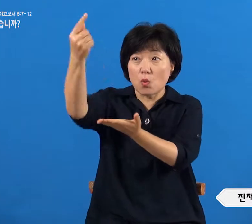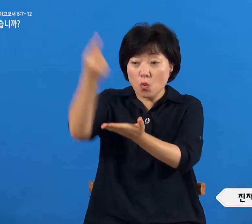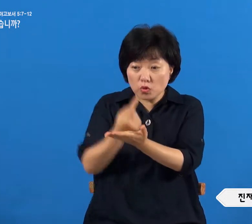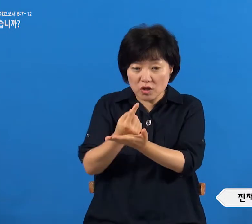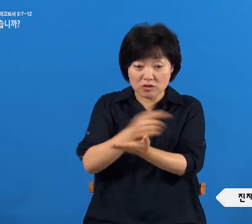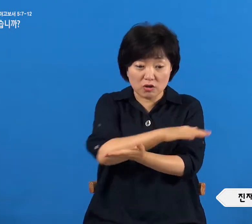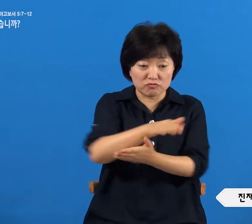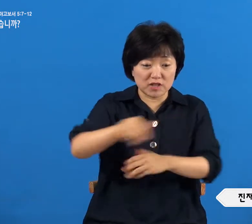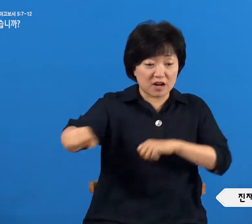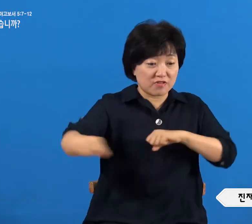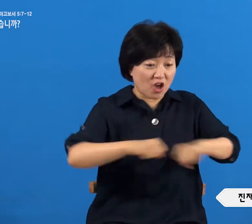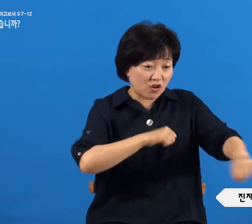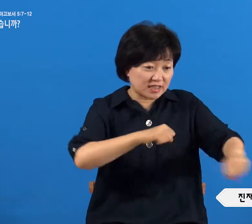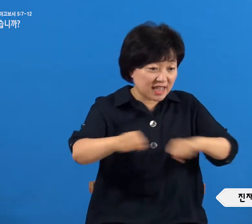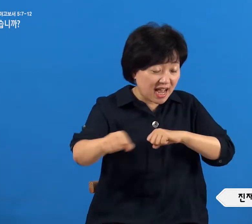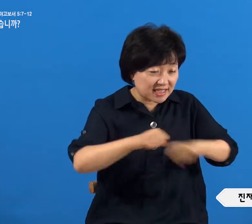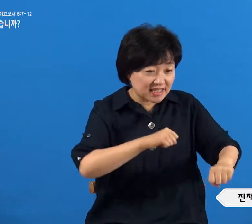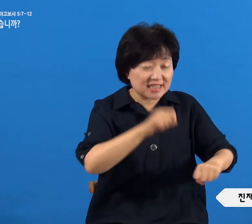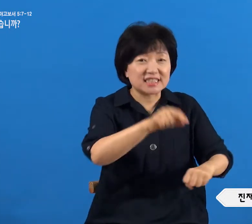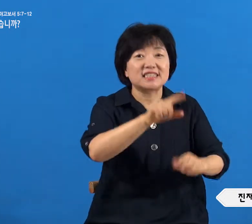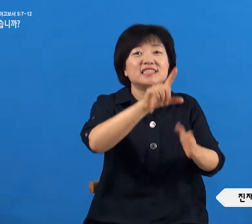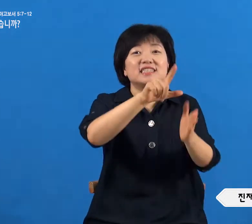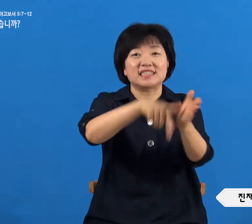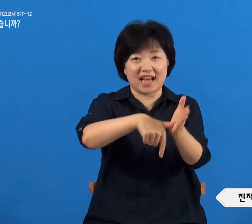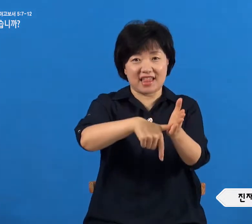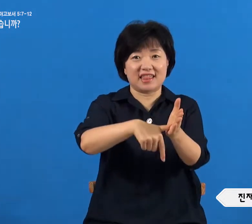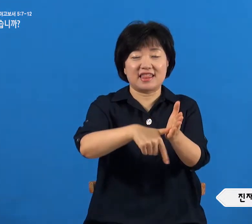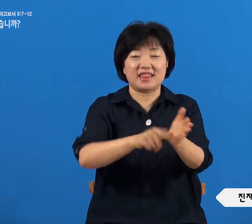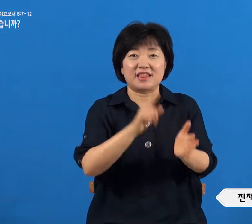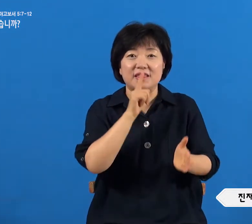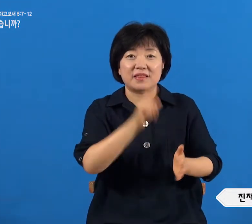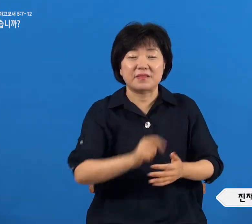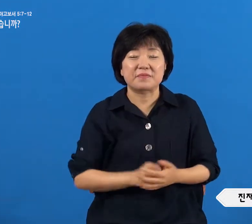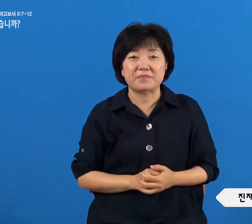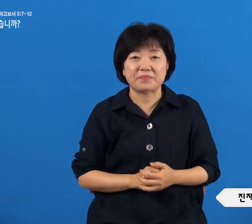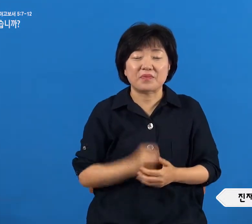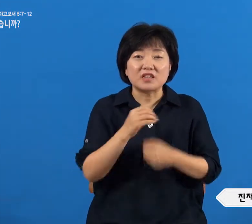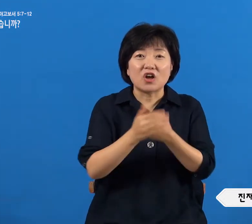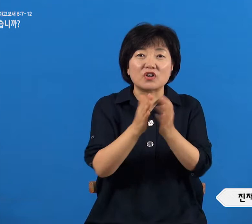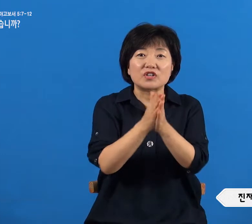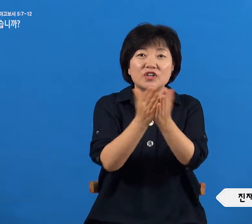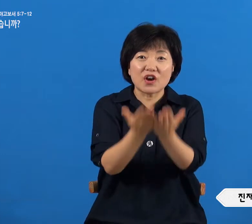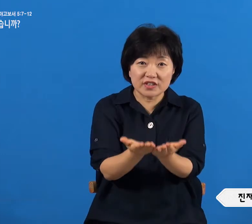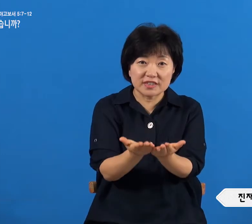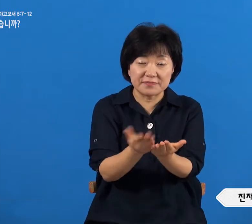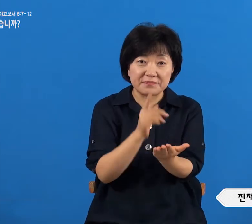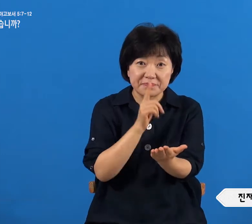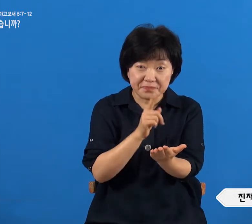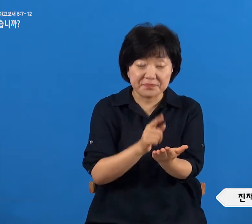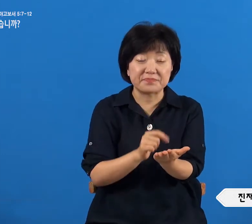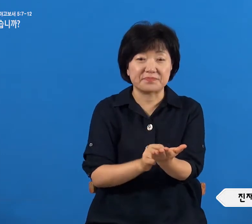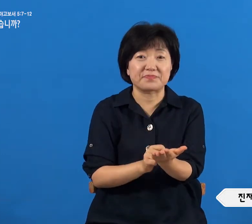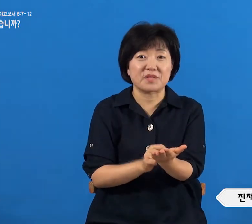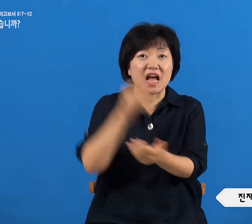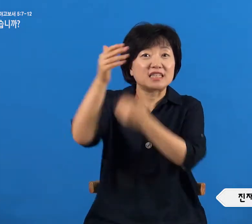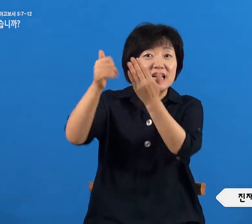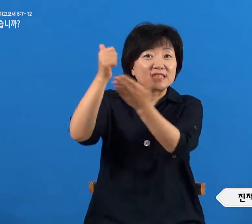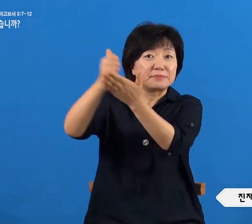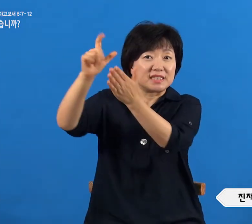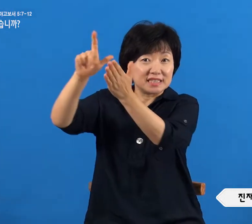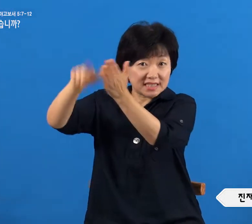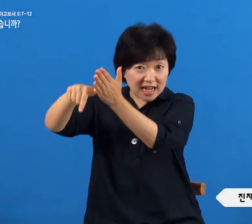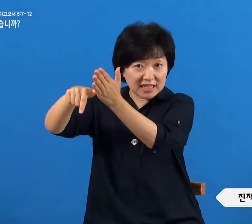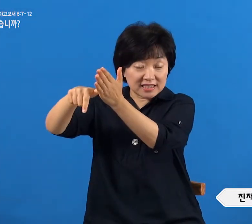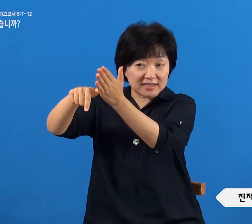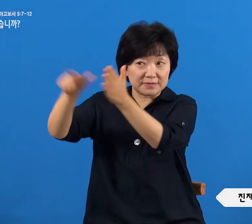하나님의 시간을 말씀하고 있습니다. 그래서 성경은 여러분과 저에게 말씀합니다. 하나님의